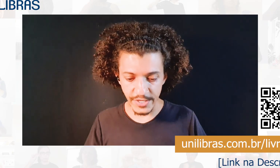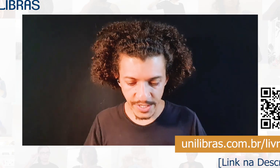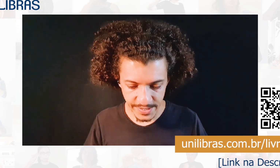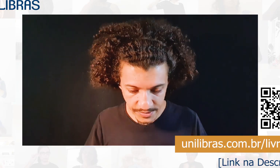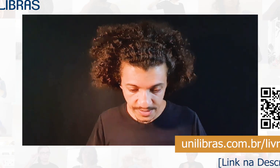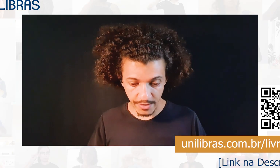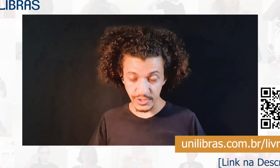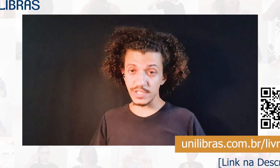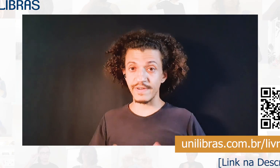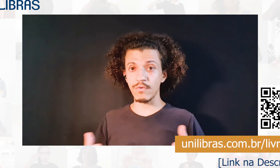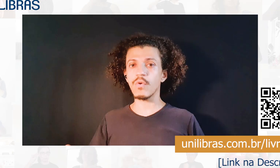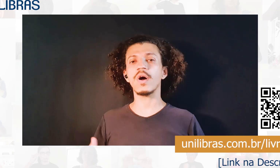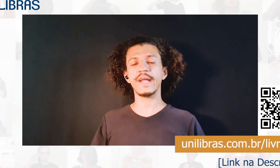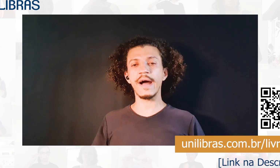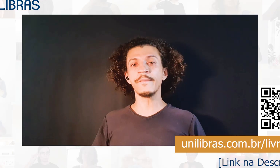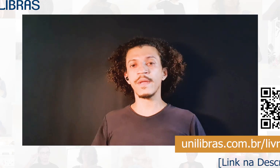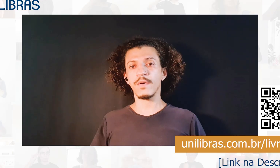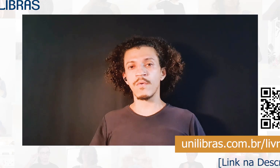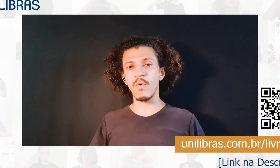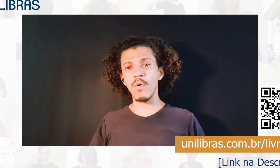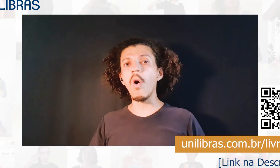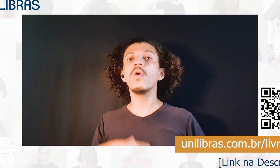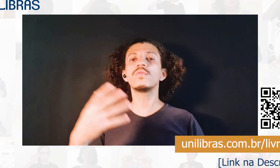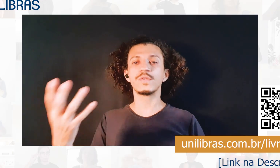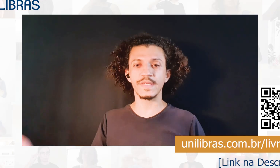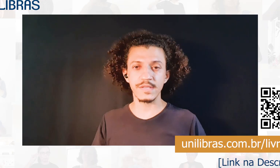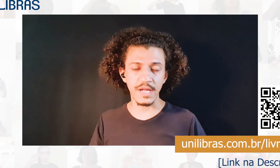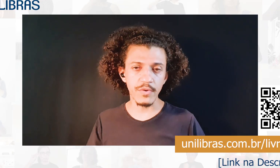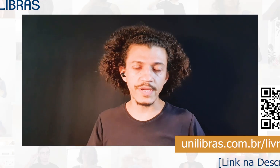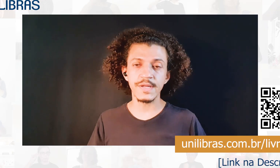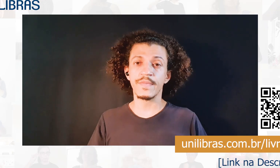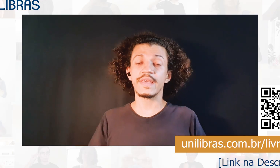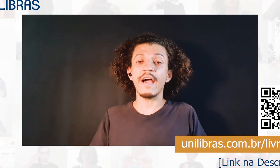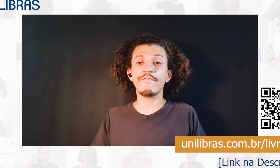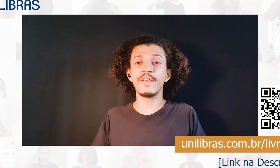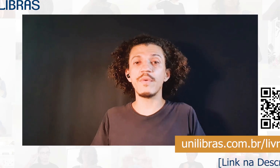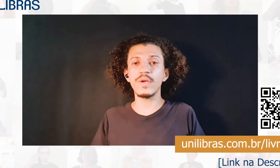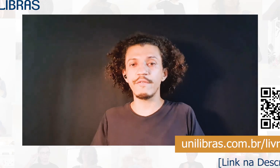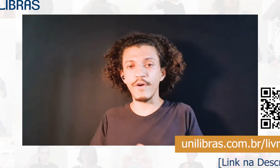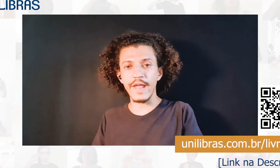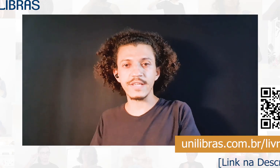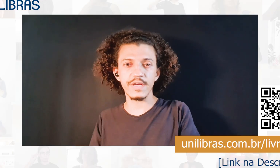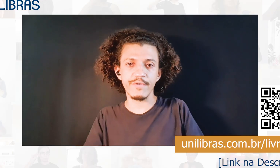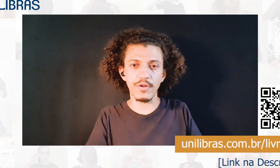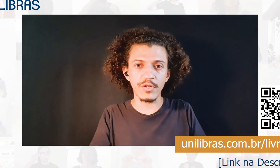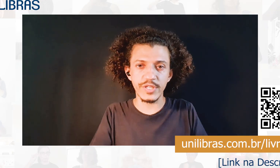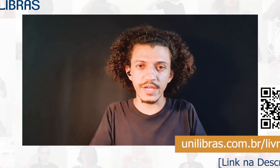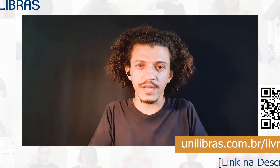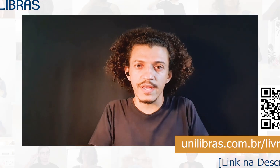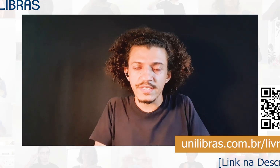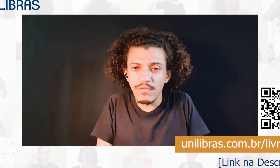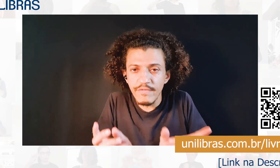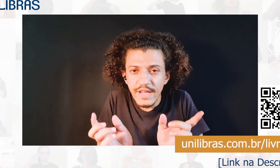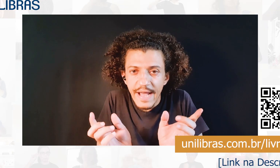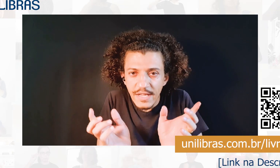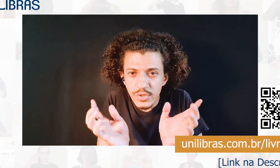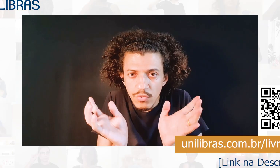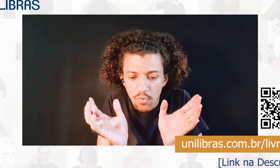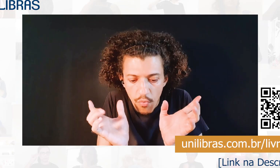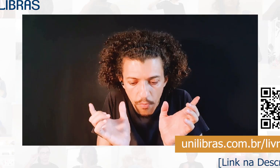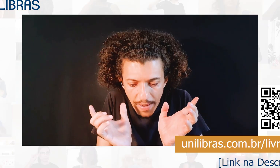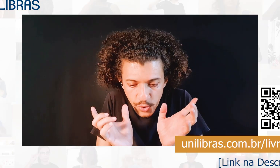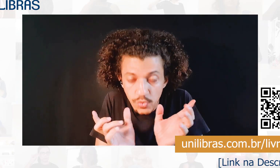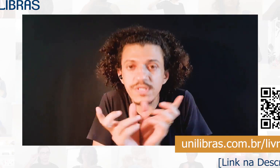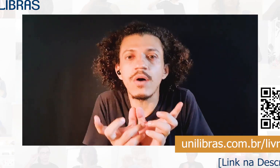efeitos do que a gente está estudando, a gente vai concordar com outros pesquisadores que afirmam que fonética e fonologia são, na